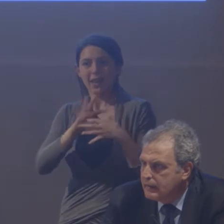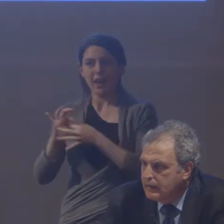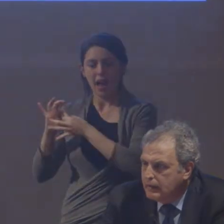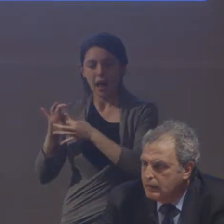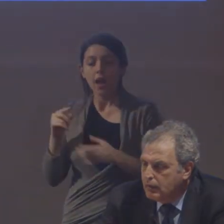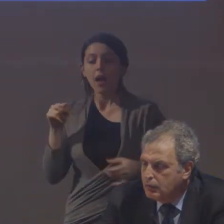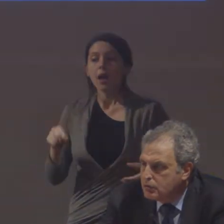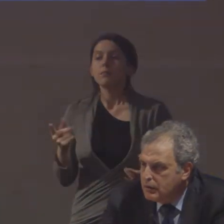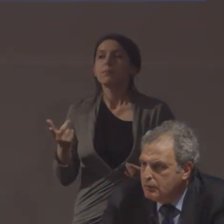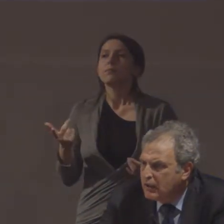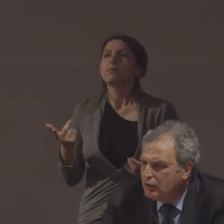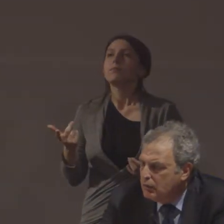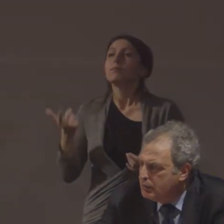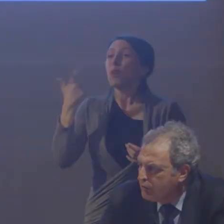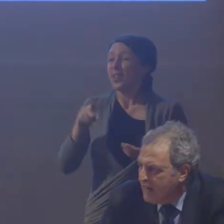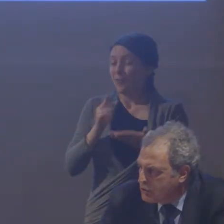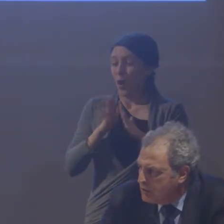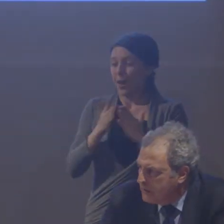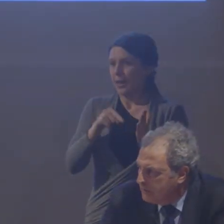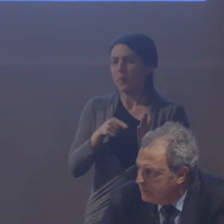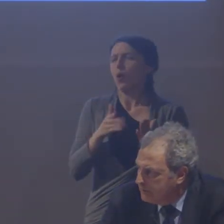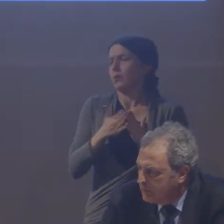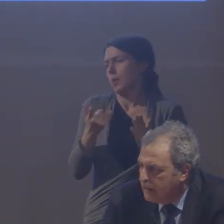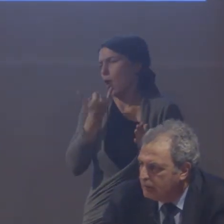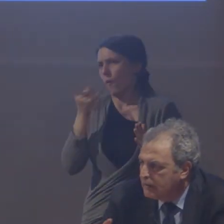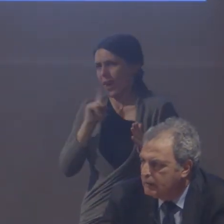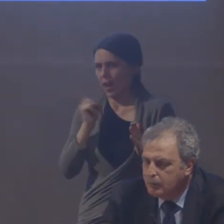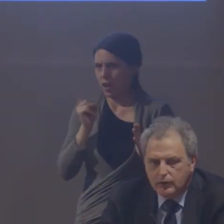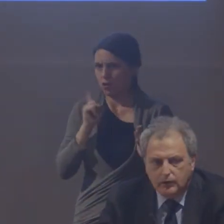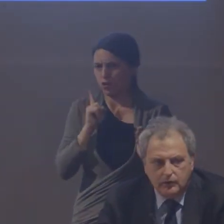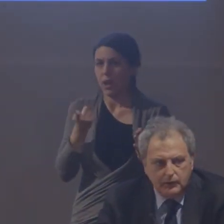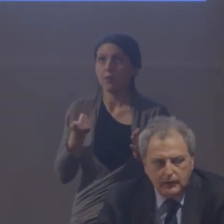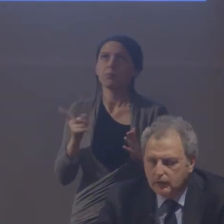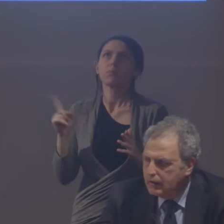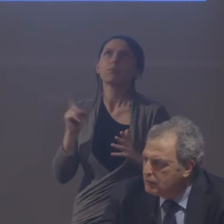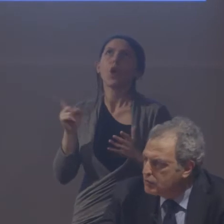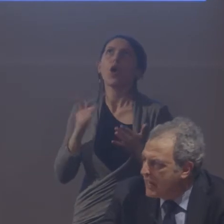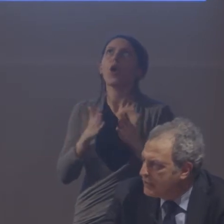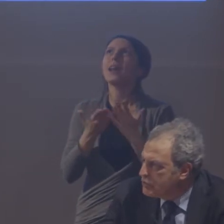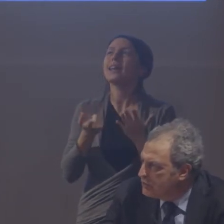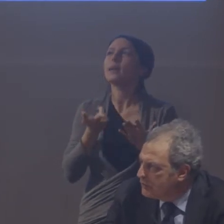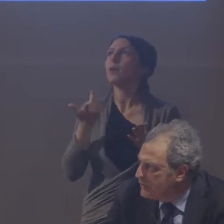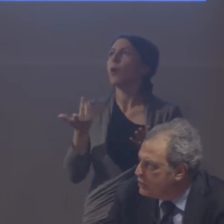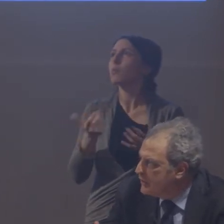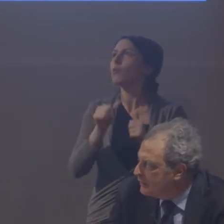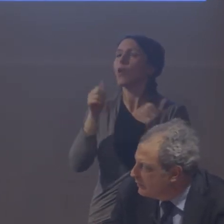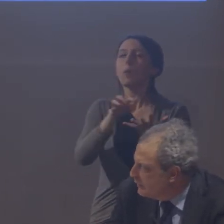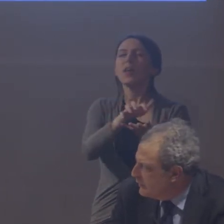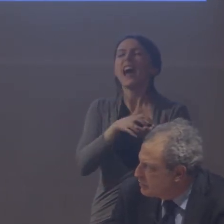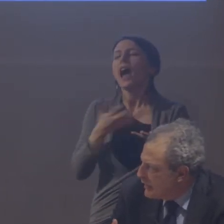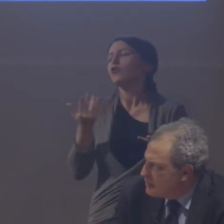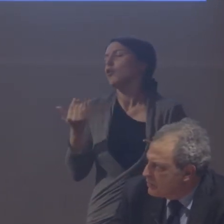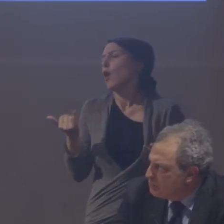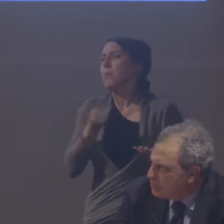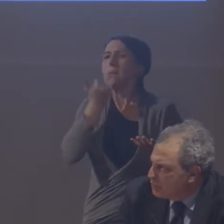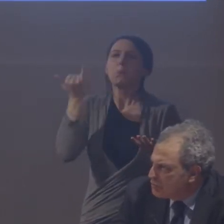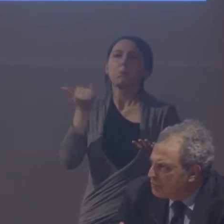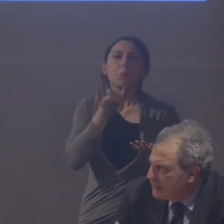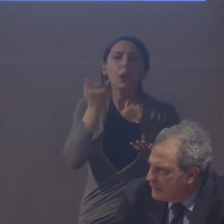sostanza questo libro, che non è un libro facile, non è un libro, come dire, non è un saggio leggero, è un